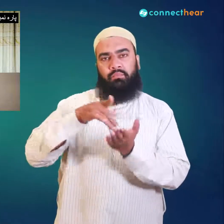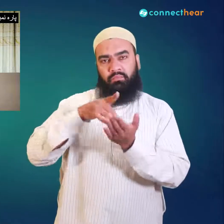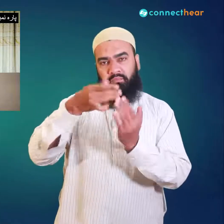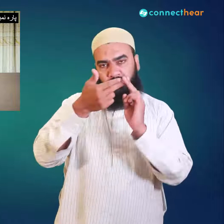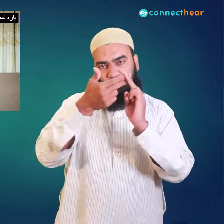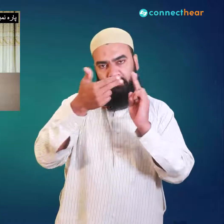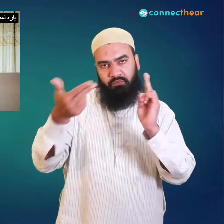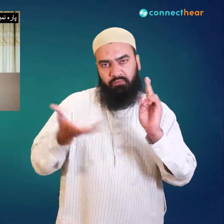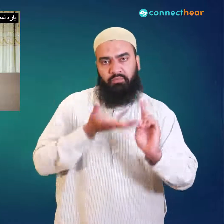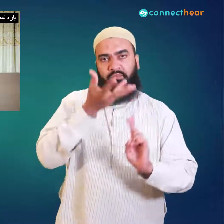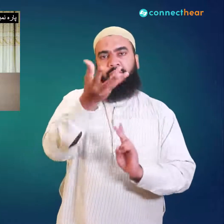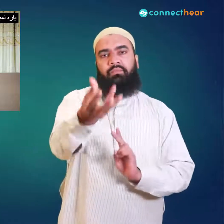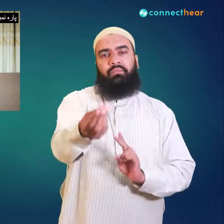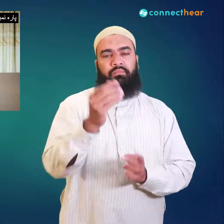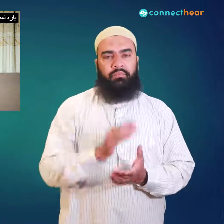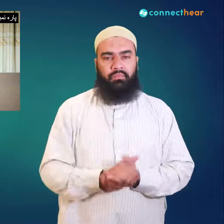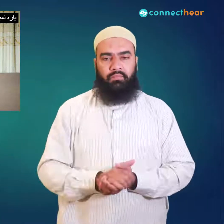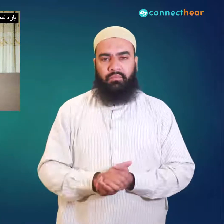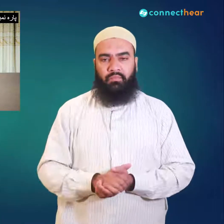پیش خدمت ہے۔